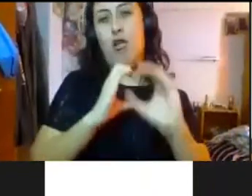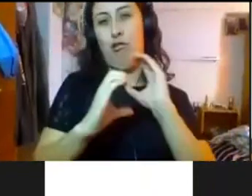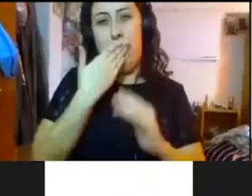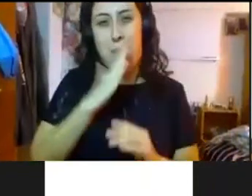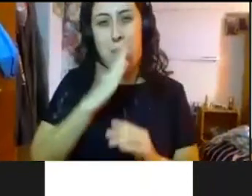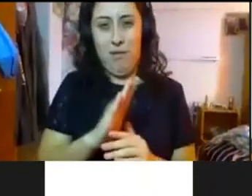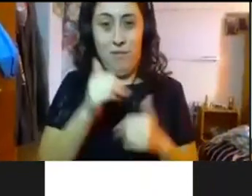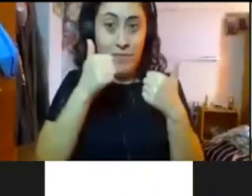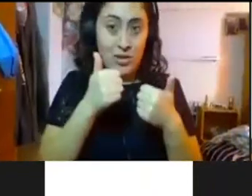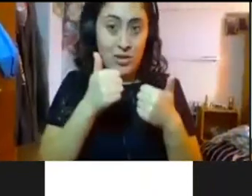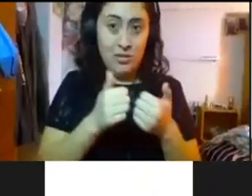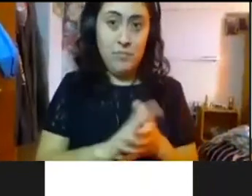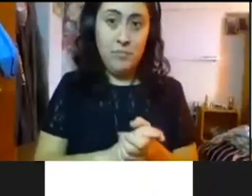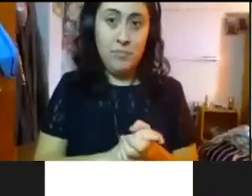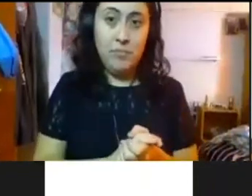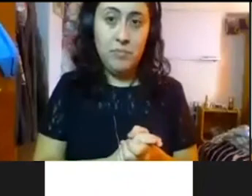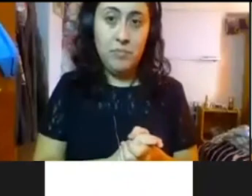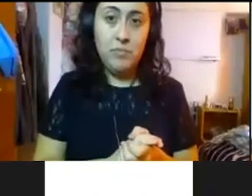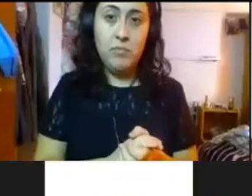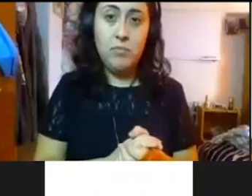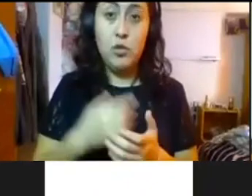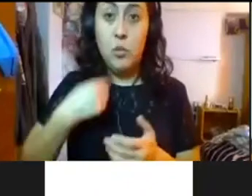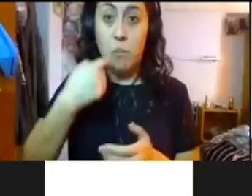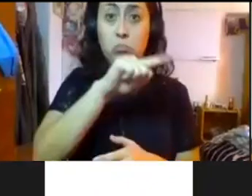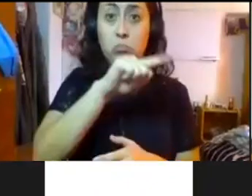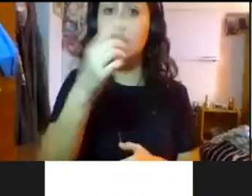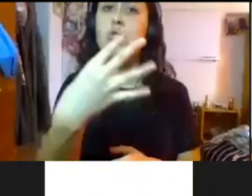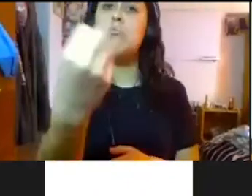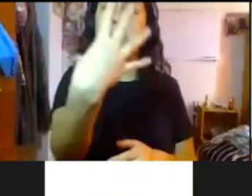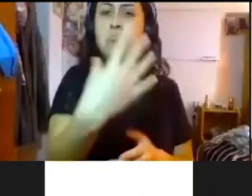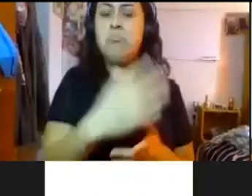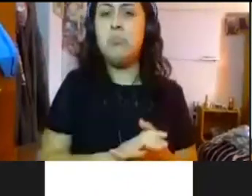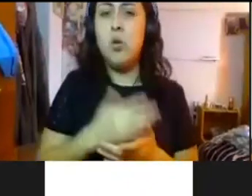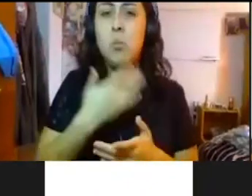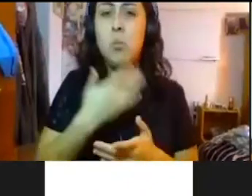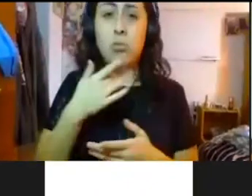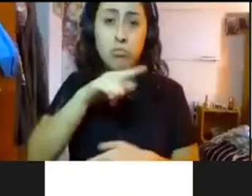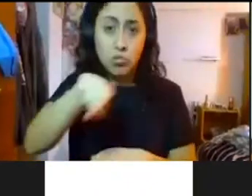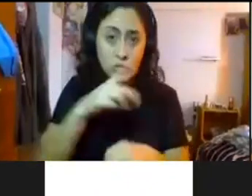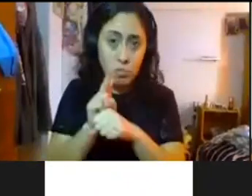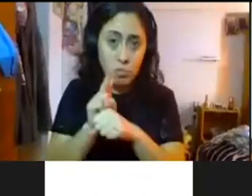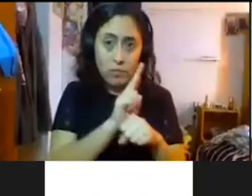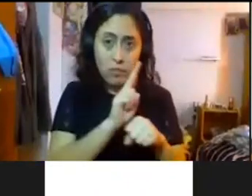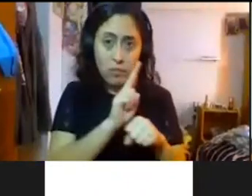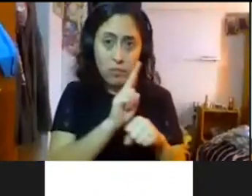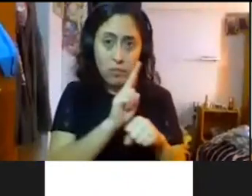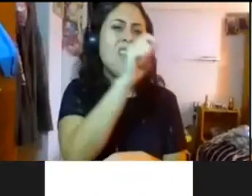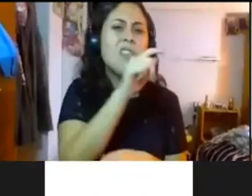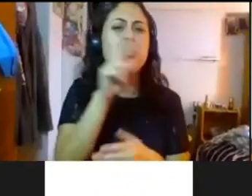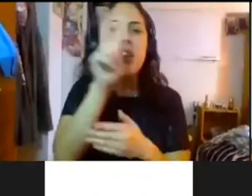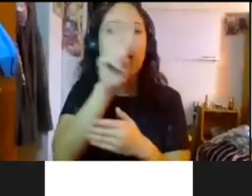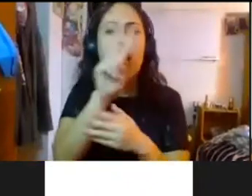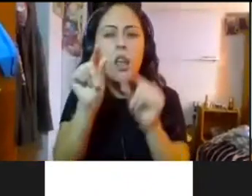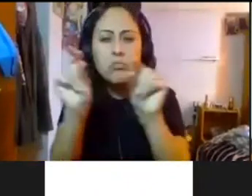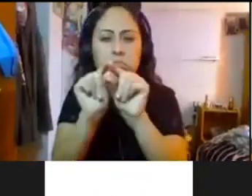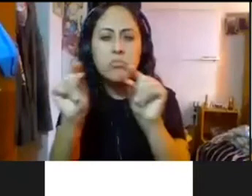¿Ya? Simplemente lo pongo, porque para nosotros como profe a veces es muy difícil leerles,